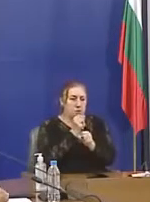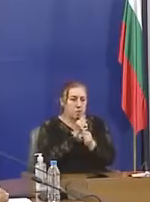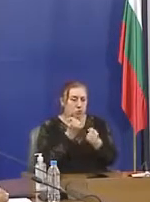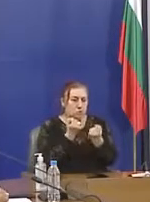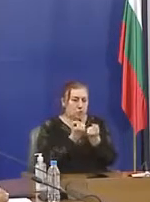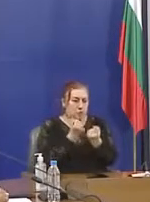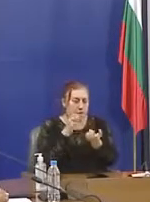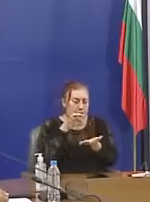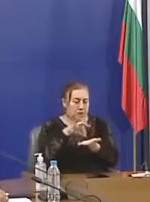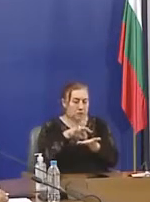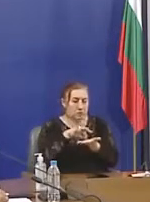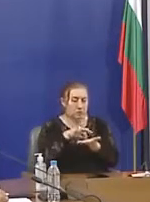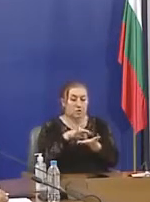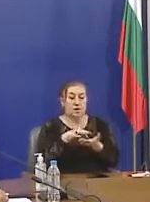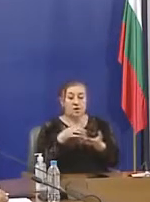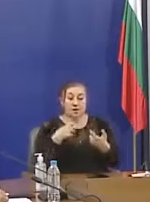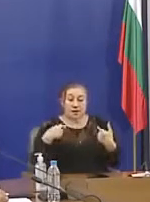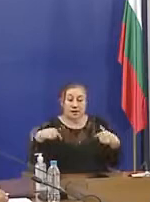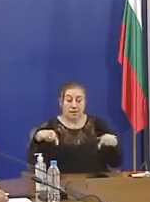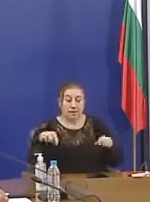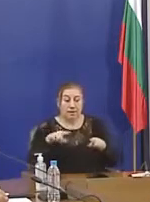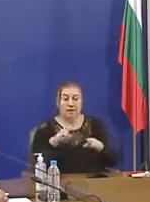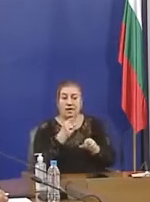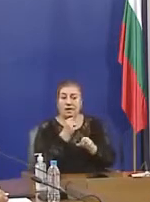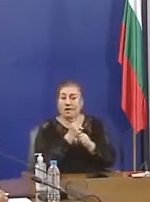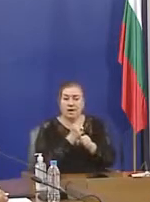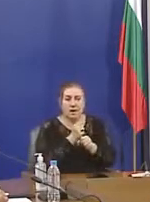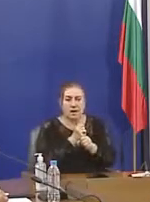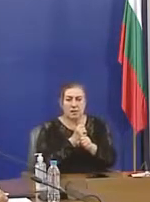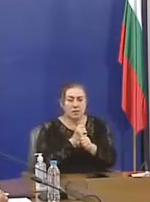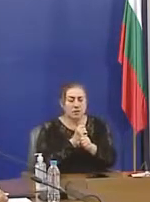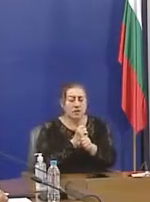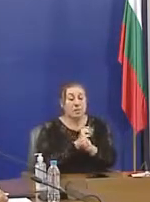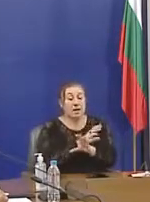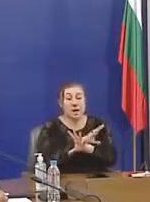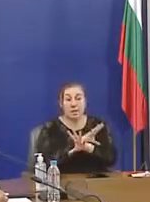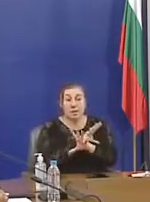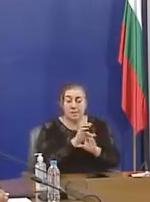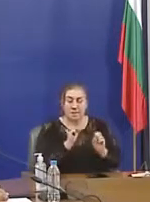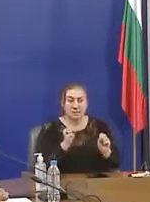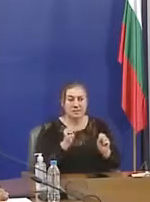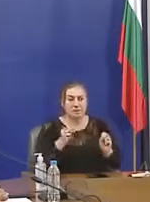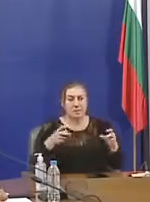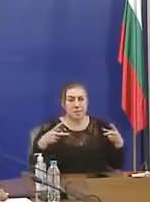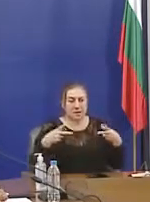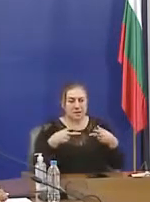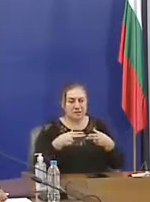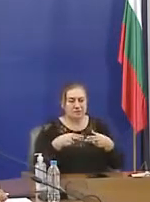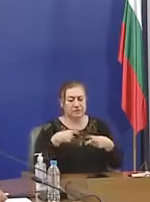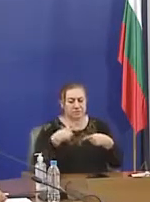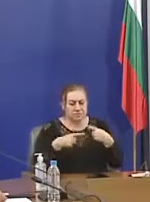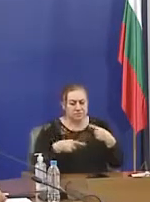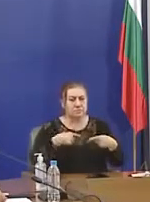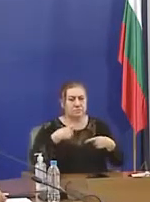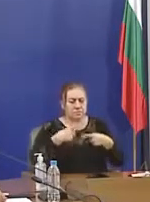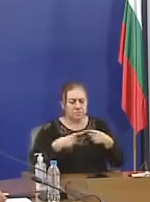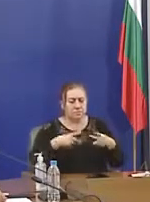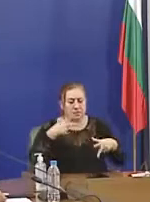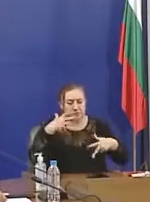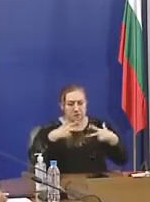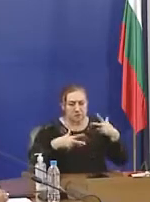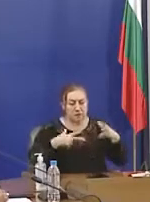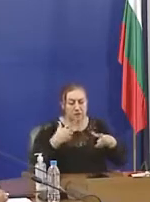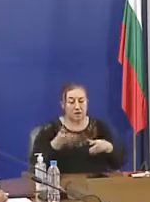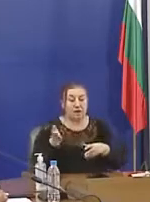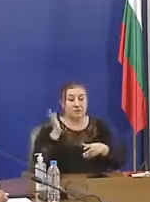ние работиме без да спираме, все по-трудно става нашето